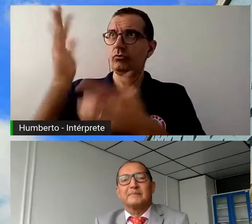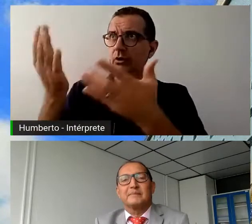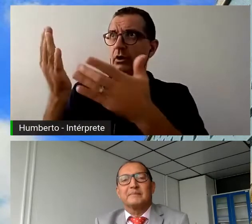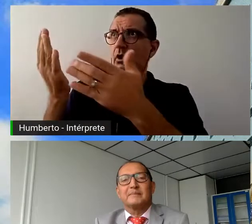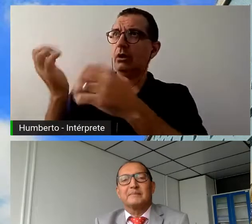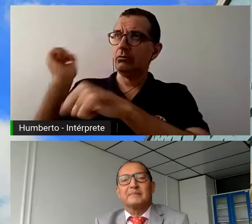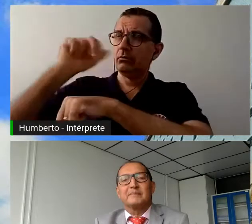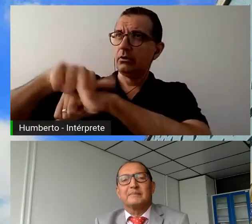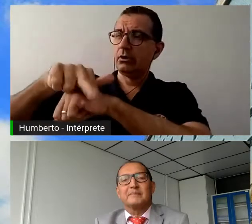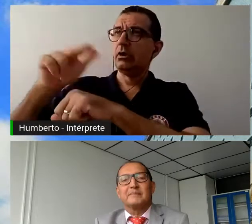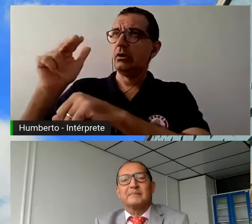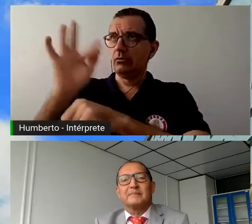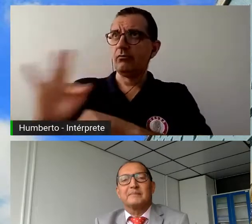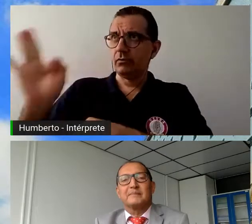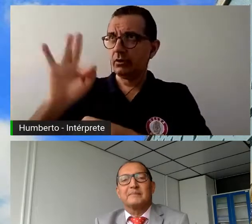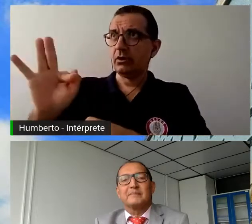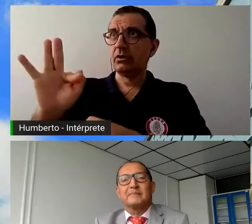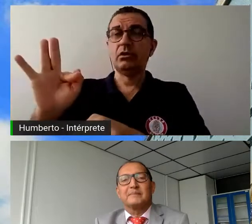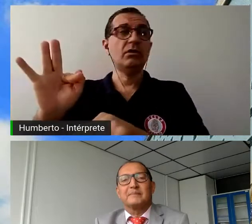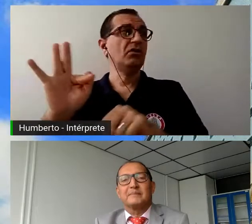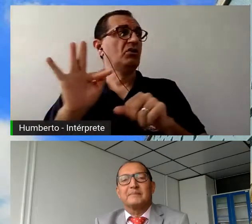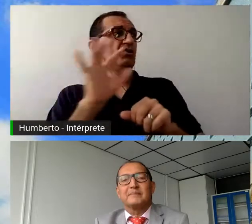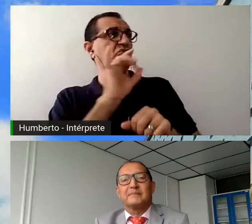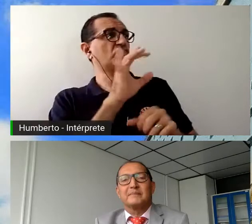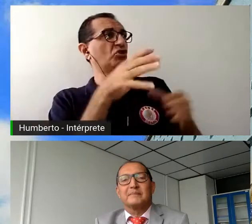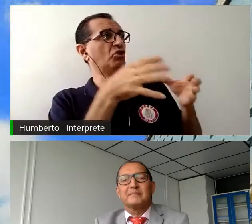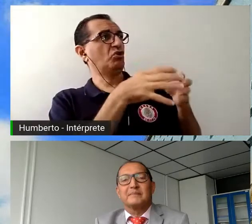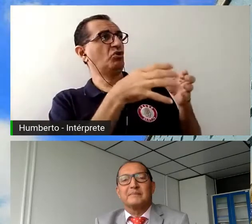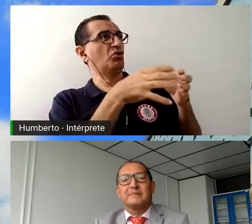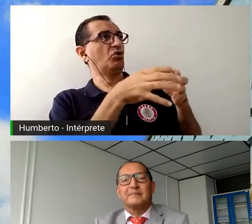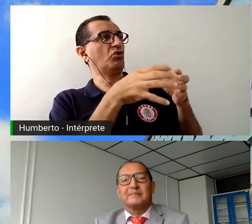estão indo. Estão indo e vão ficar sozinhos. Nem vão ter que